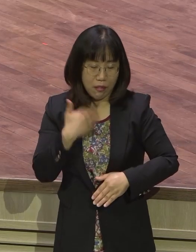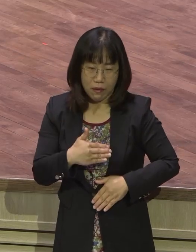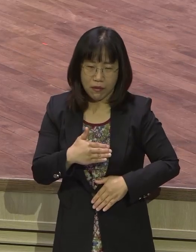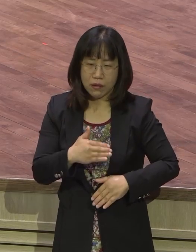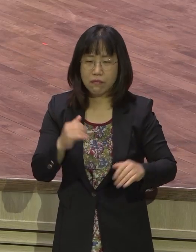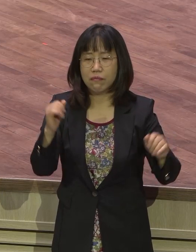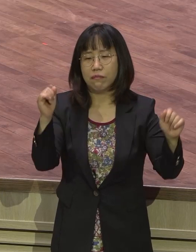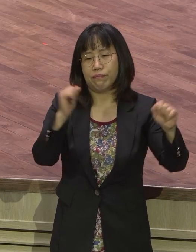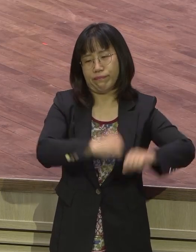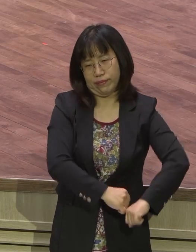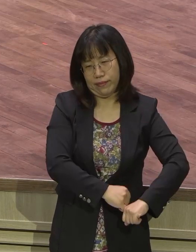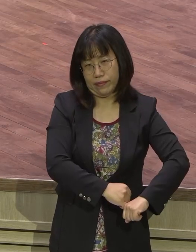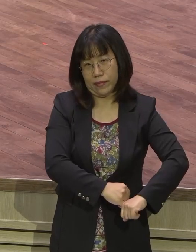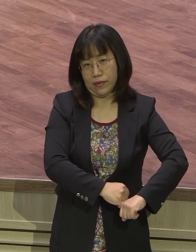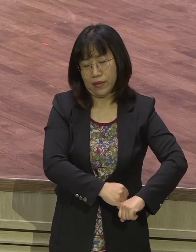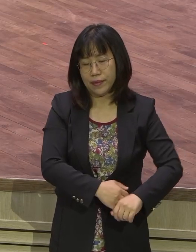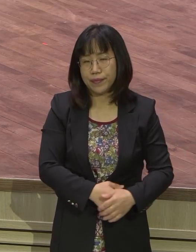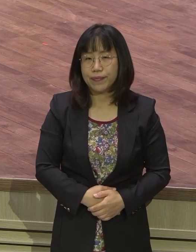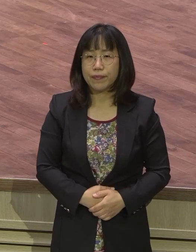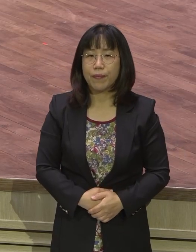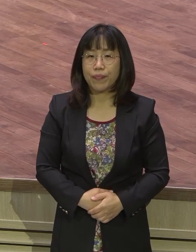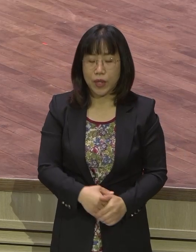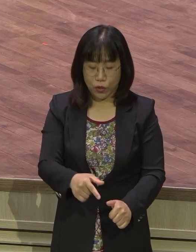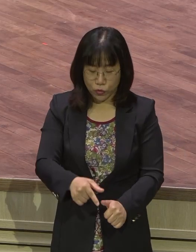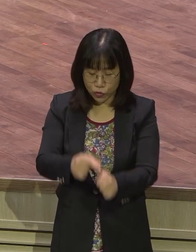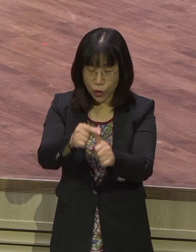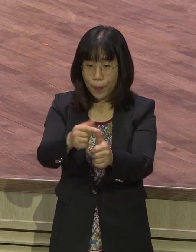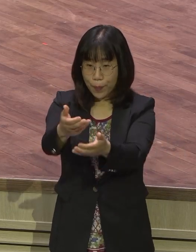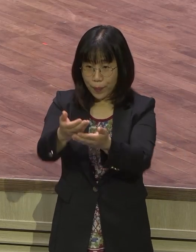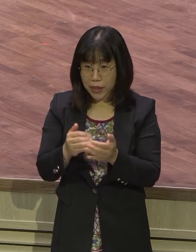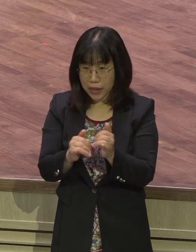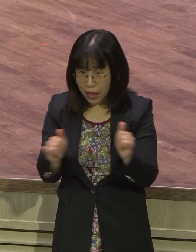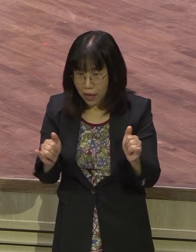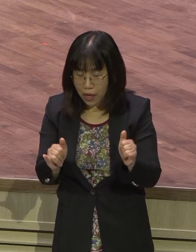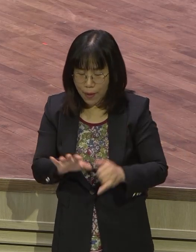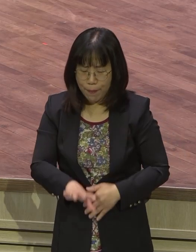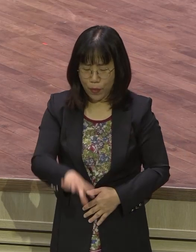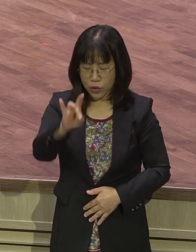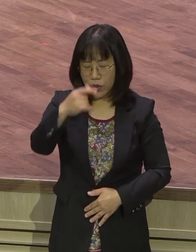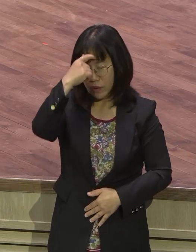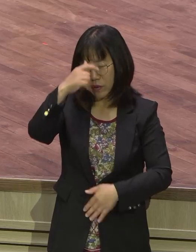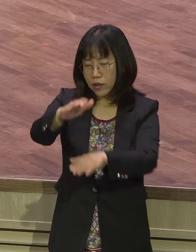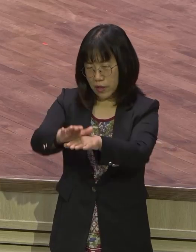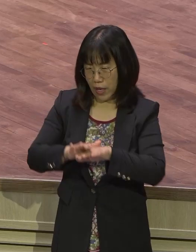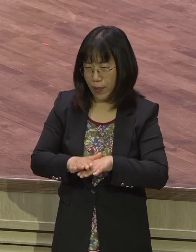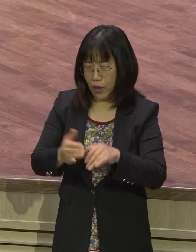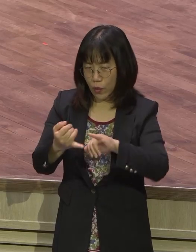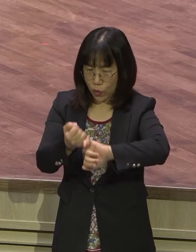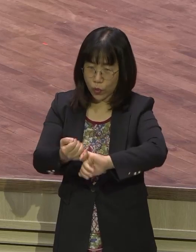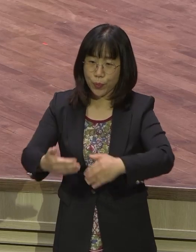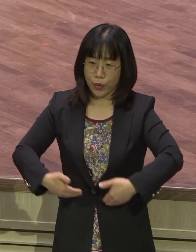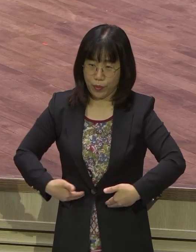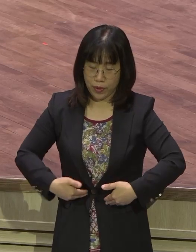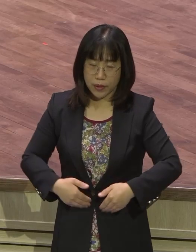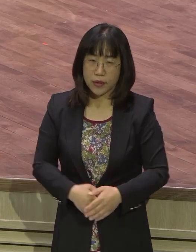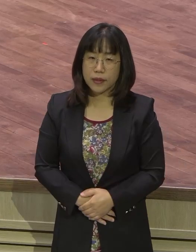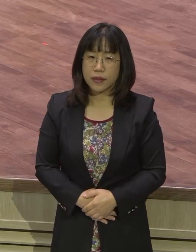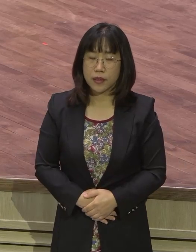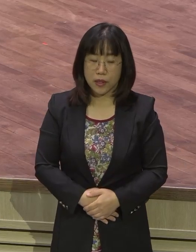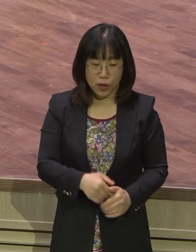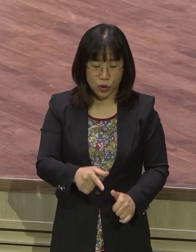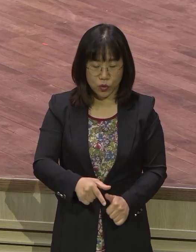구원받은 자만 그래요. 무신장 상관없어. 구원받은 자는 우선순위가 구별된 삶이 되기 때문에 구별된 자들이기 때문에